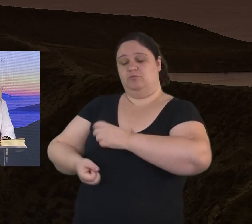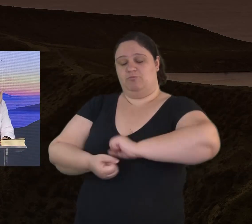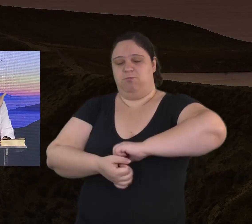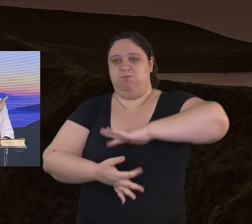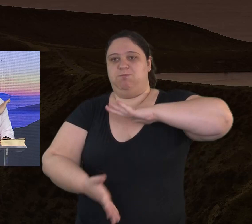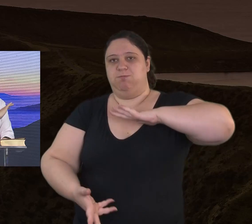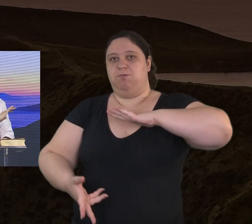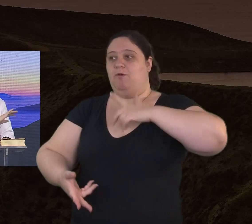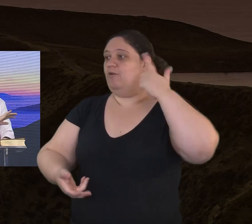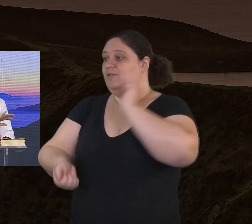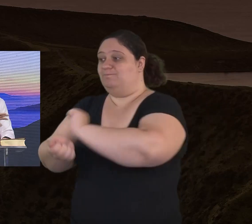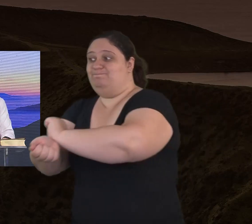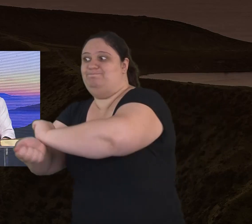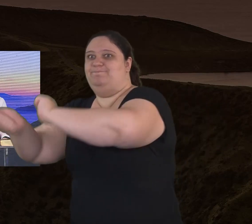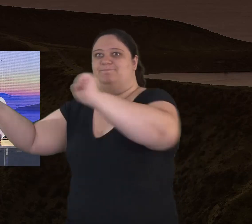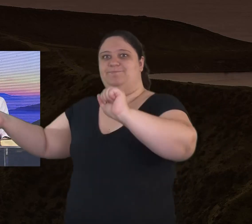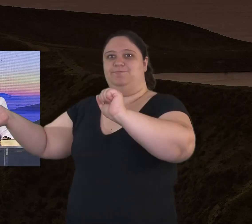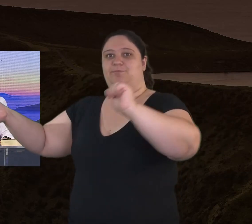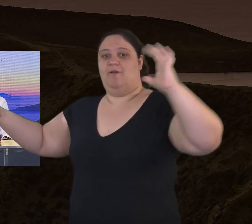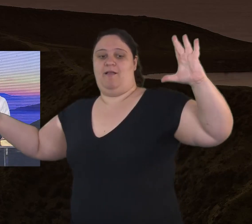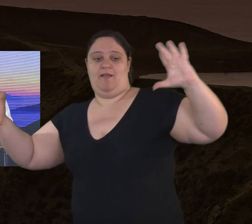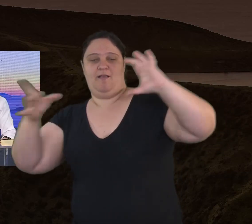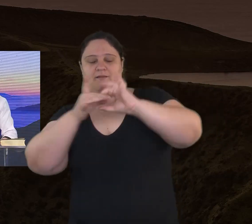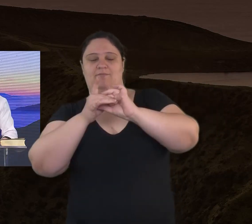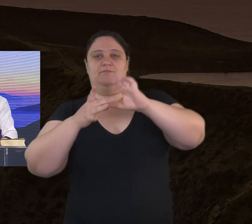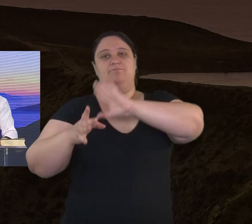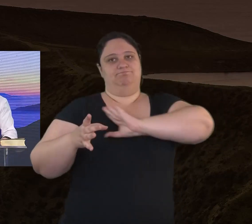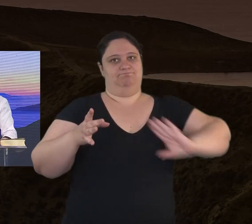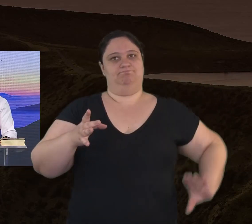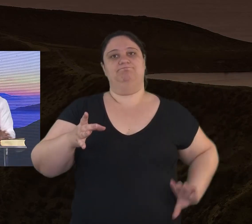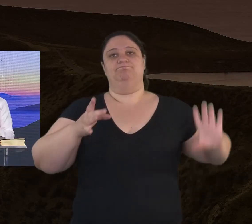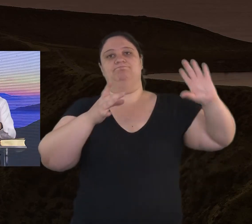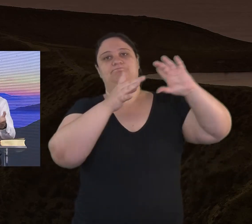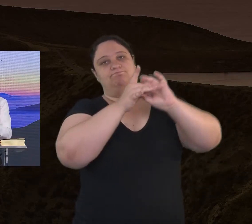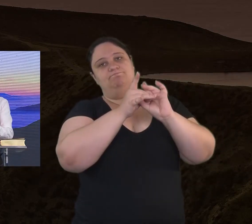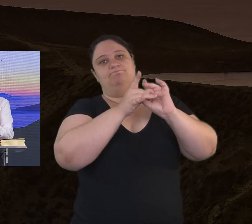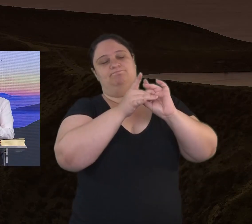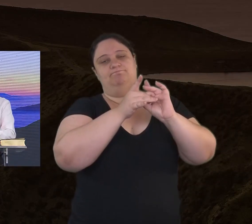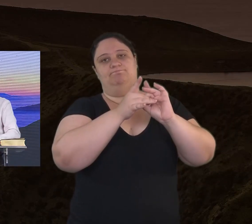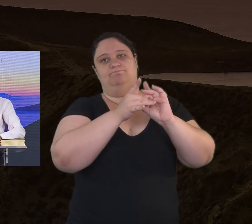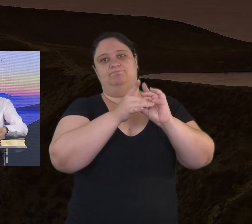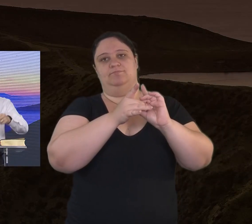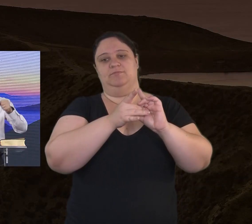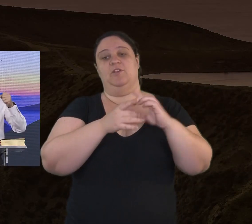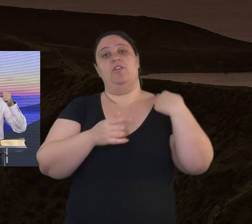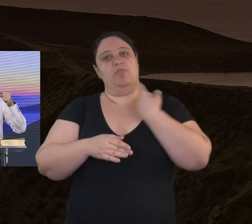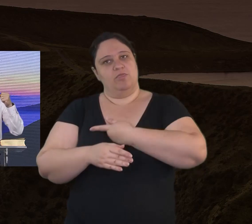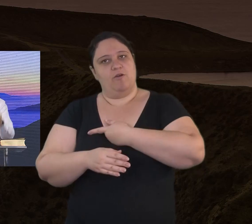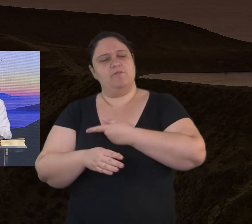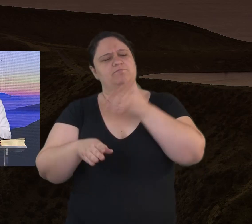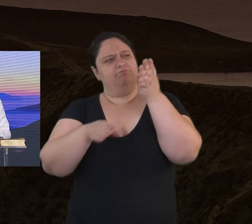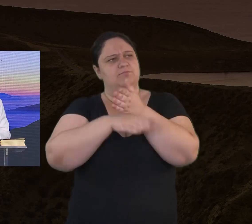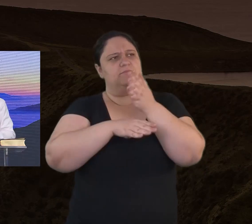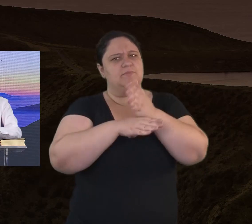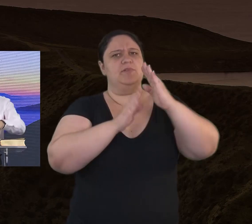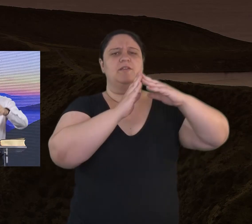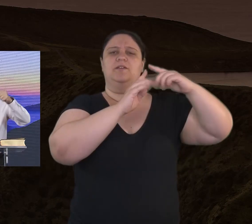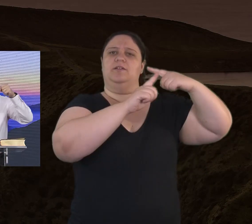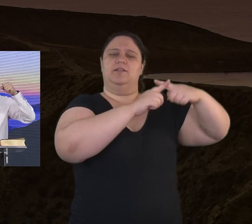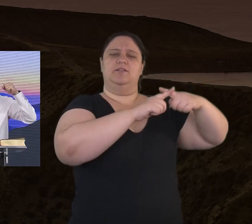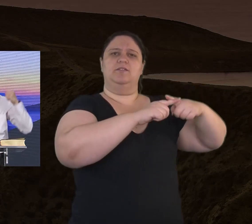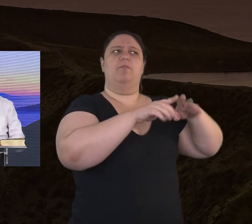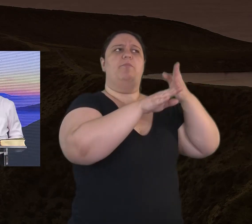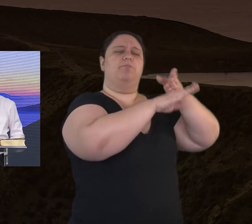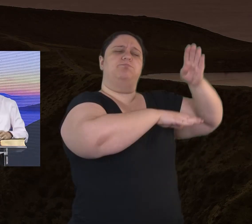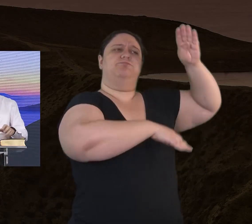limpar tudo que precisa ser varrido para o lago de fogo. Então, nós como igreja vamos formar o seu exército, vamos lutar